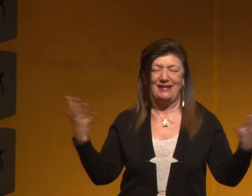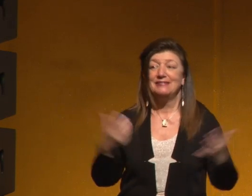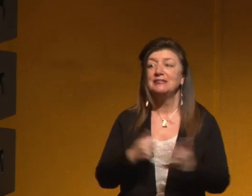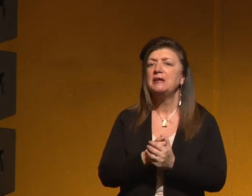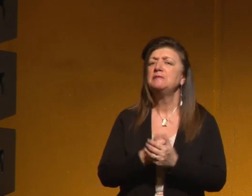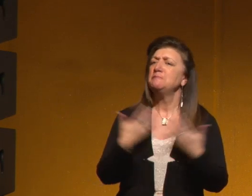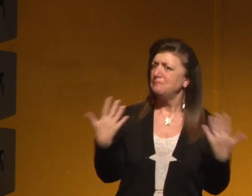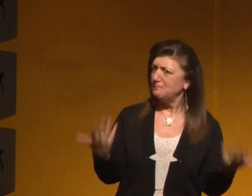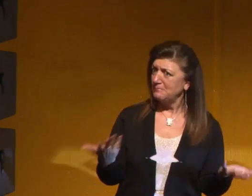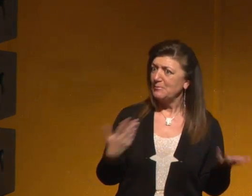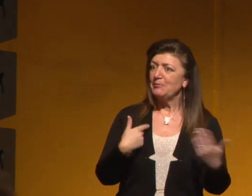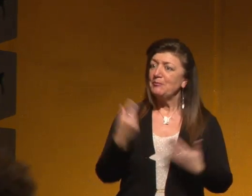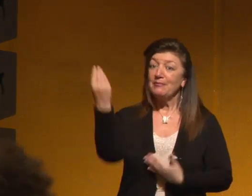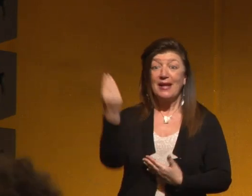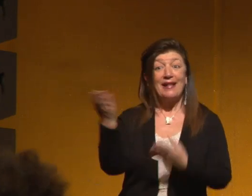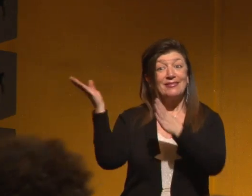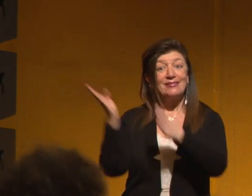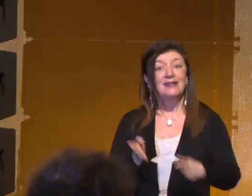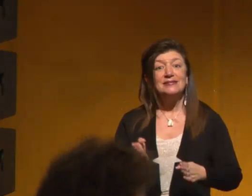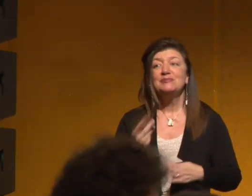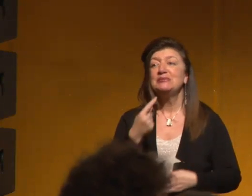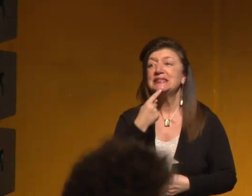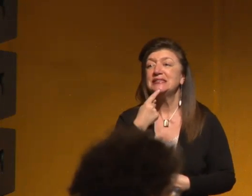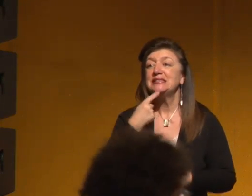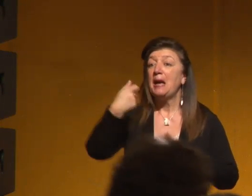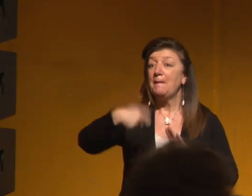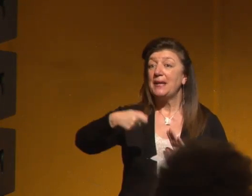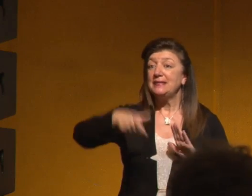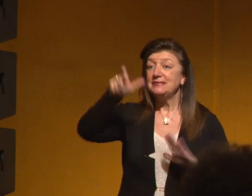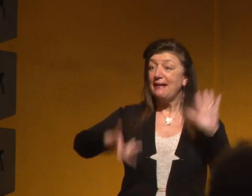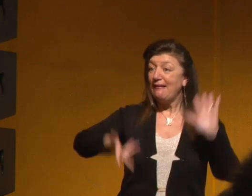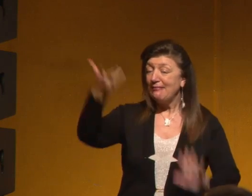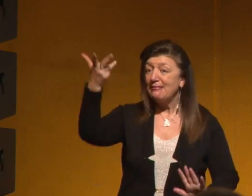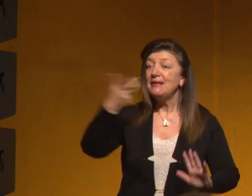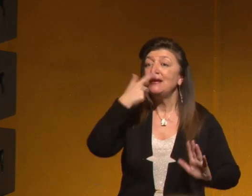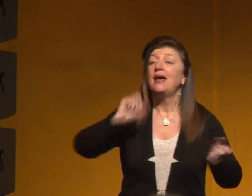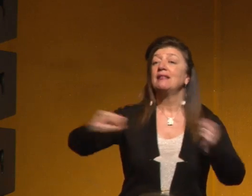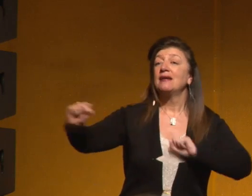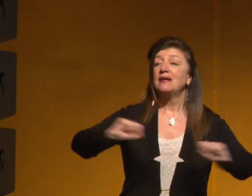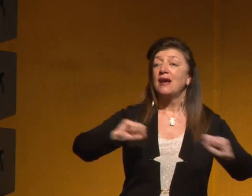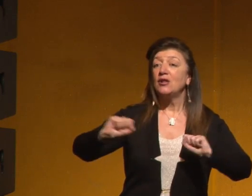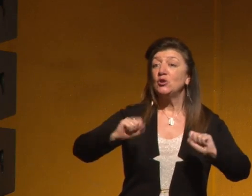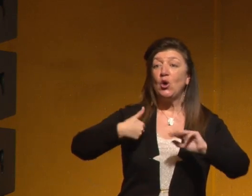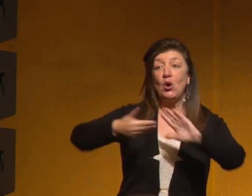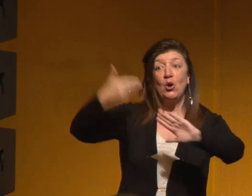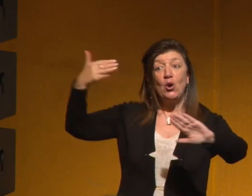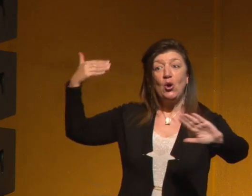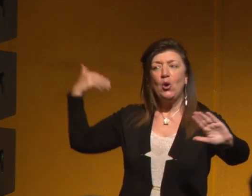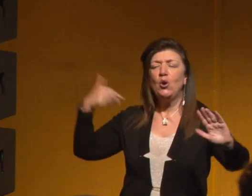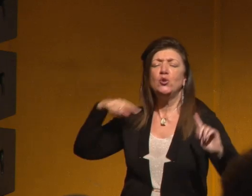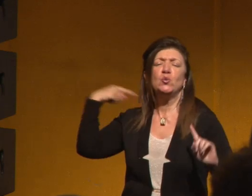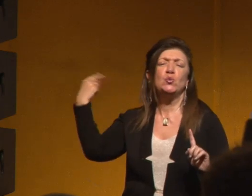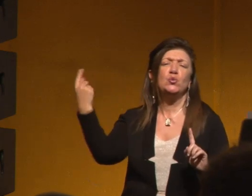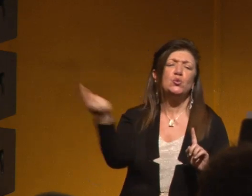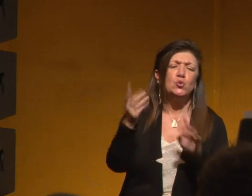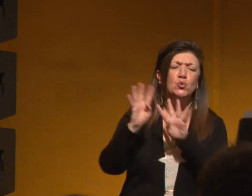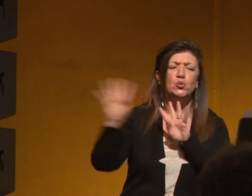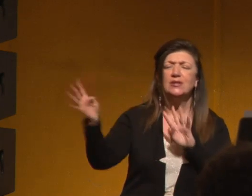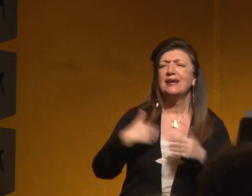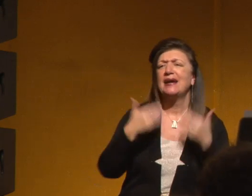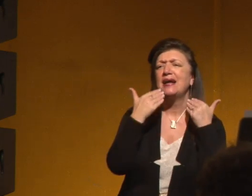prendiamo il testimone da i presidenti e dei direttori che ci hanno preceduto e voglio ringraziarli perché è